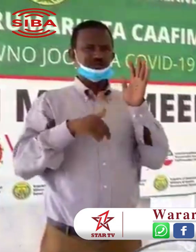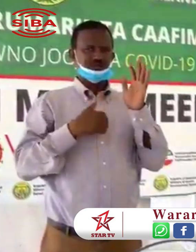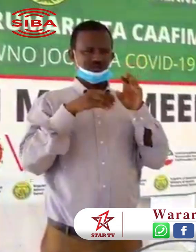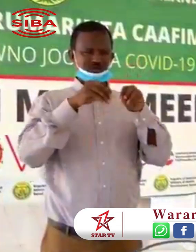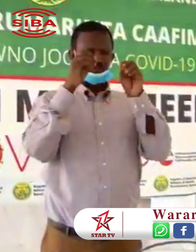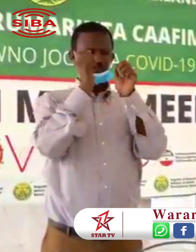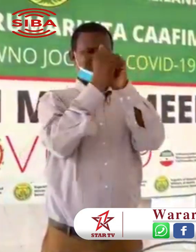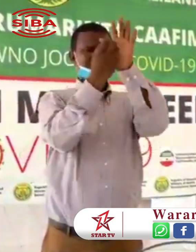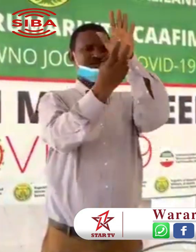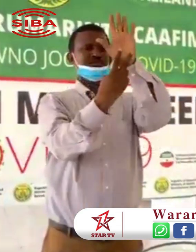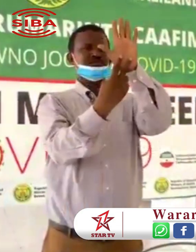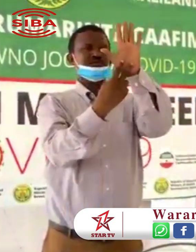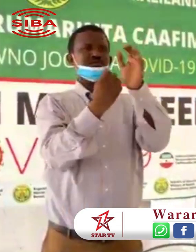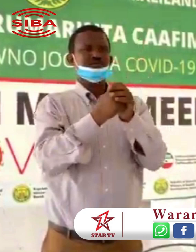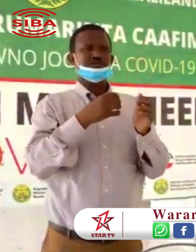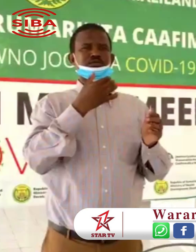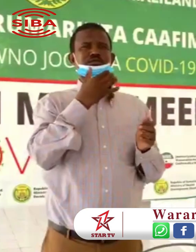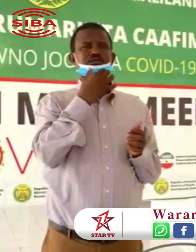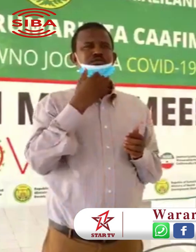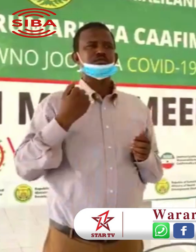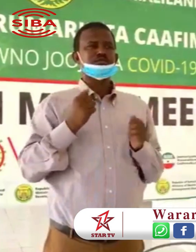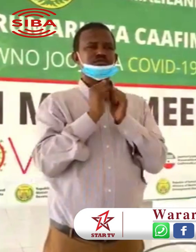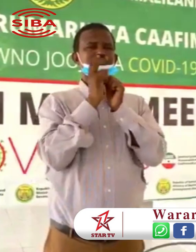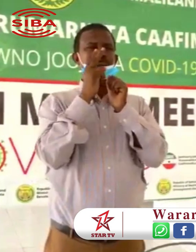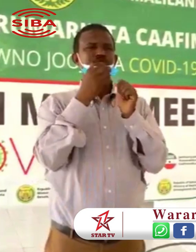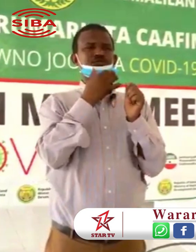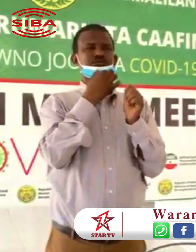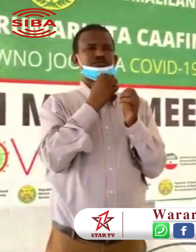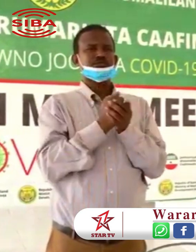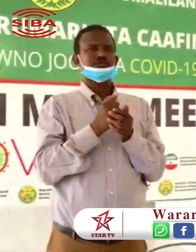waxayna kala ahaayeen 12 rag ah iyo 5 dumar